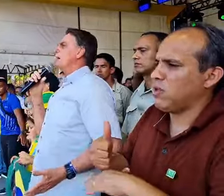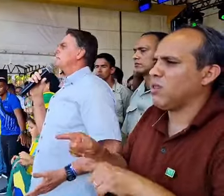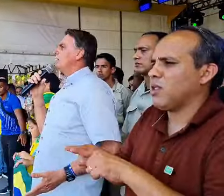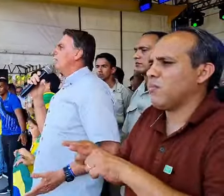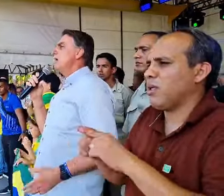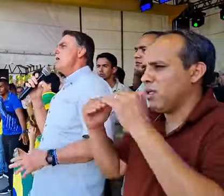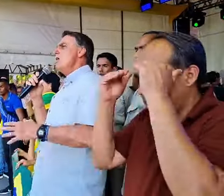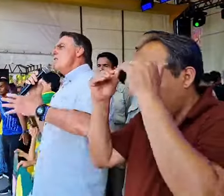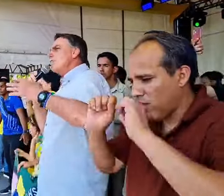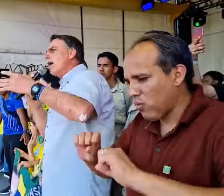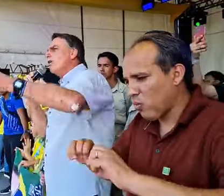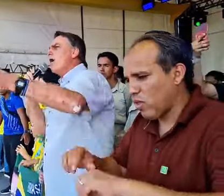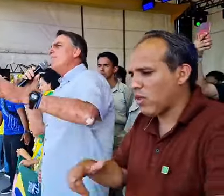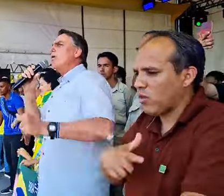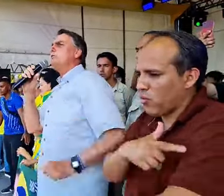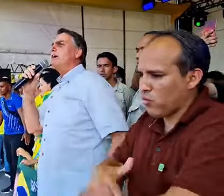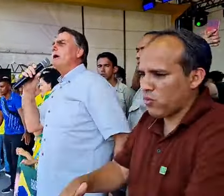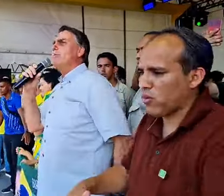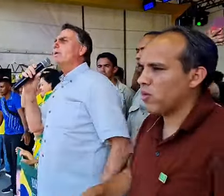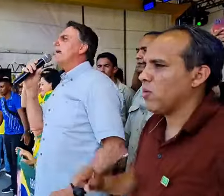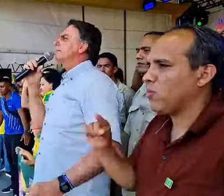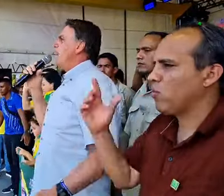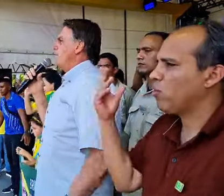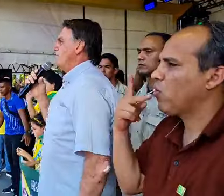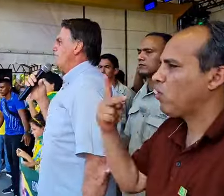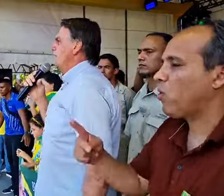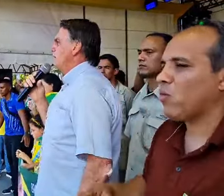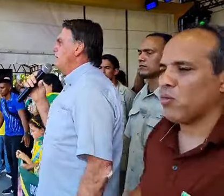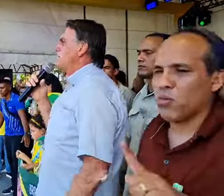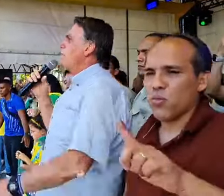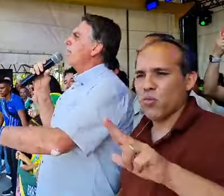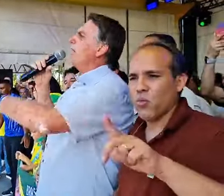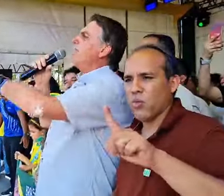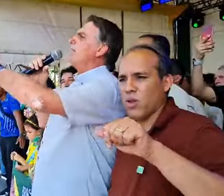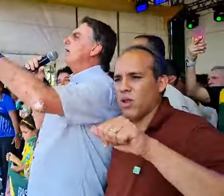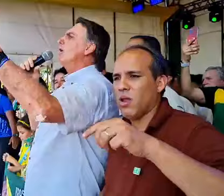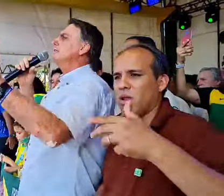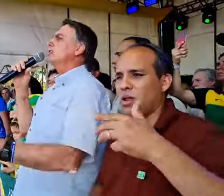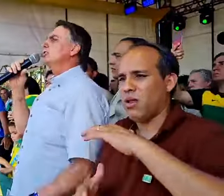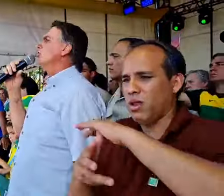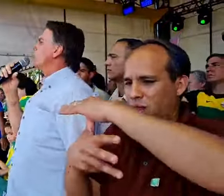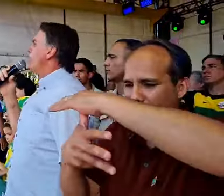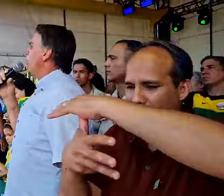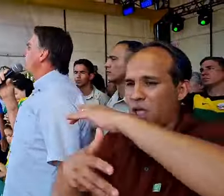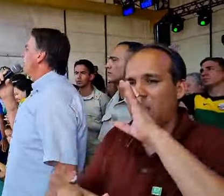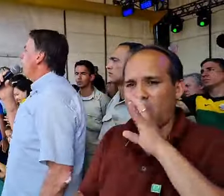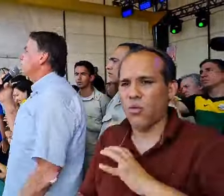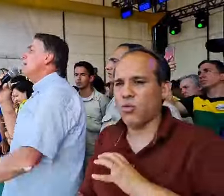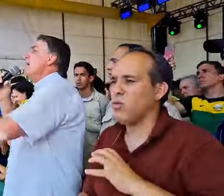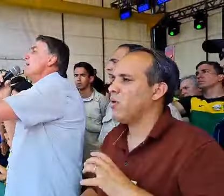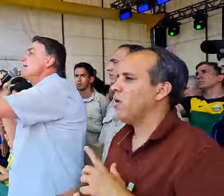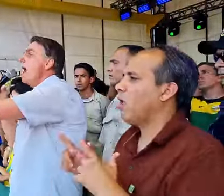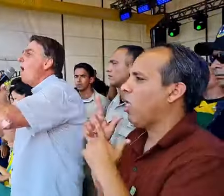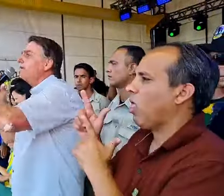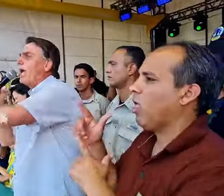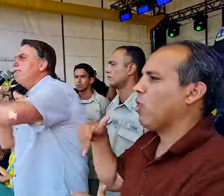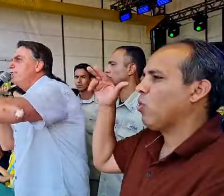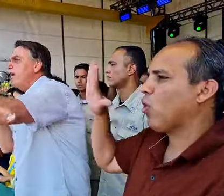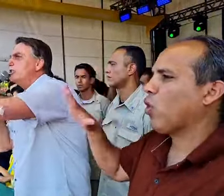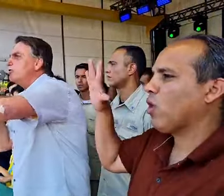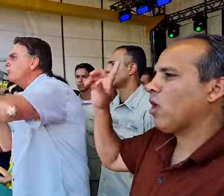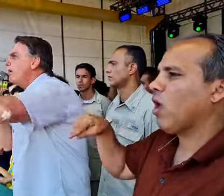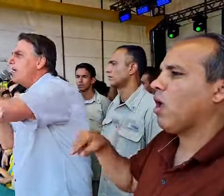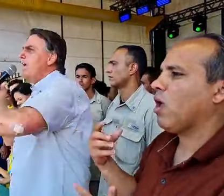e educação. Falou há pouco tempo um ladrão que eu me referia ao nordestino como analfabeto. Não